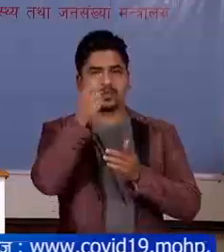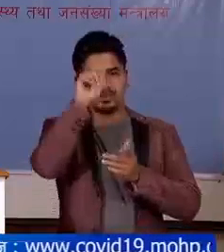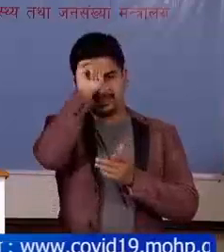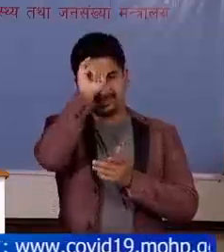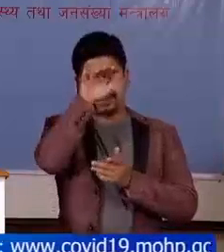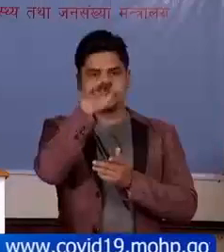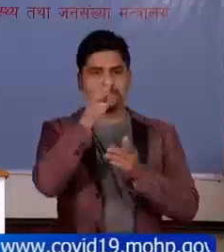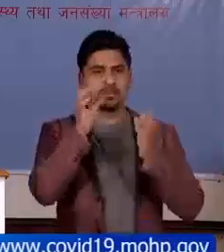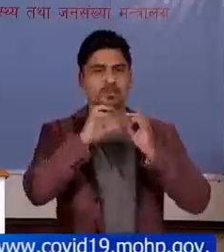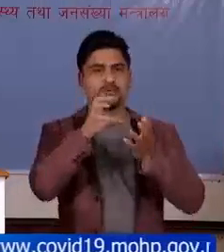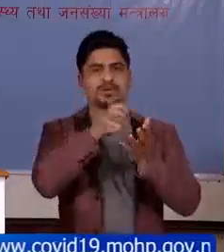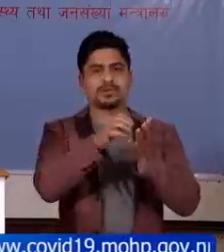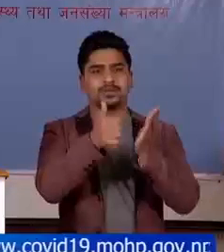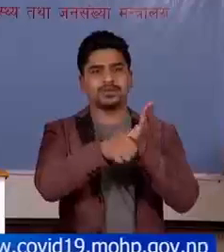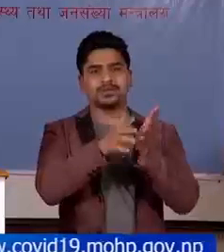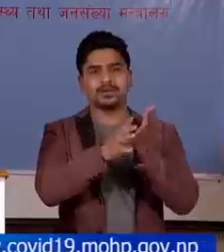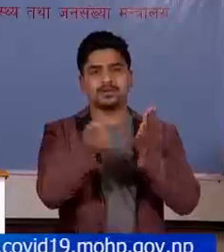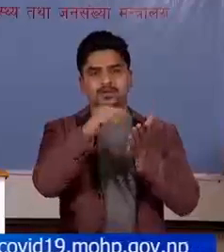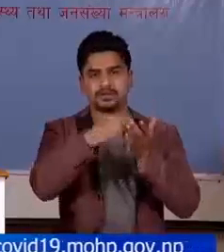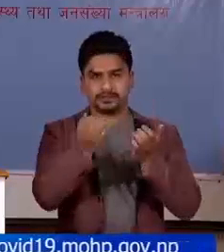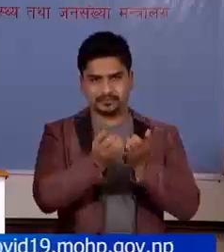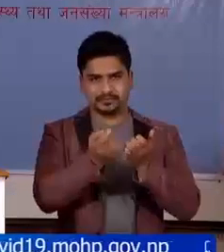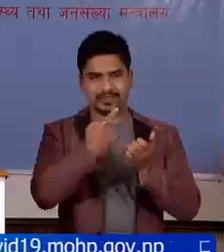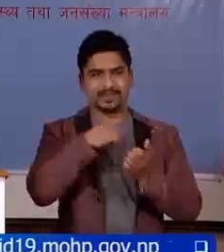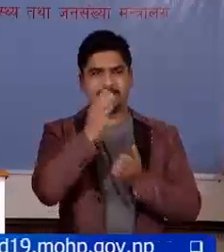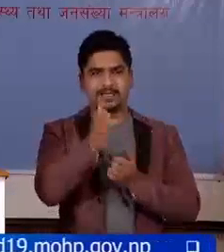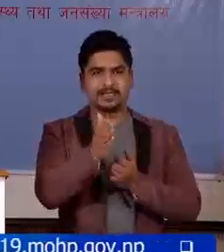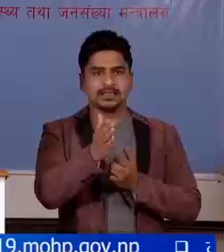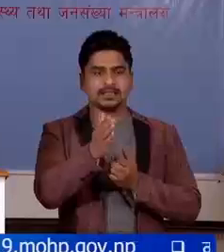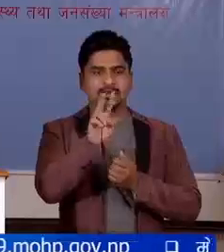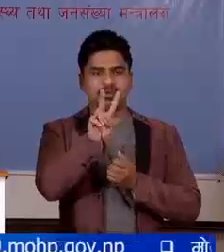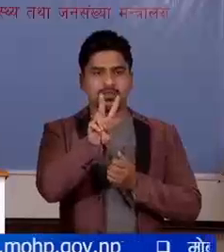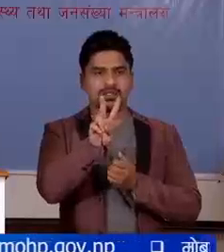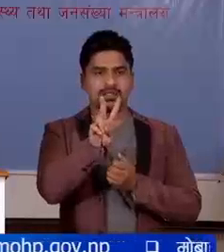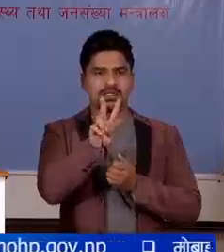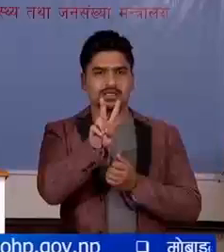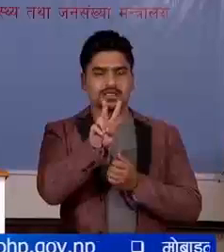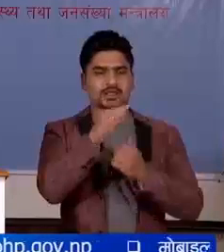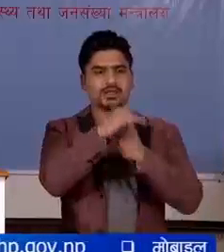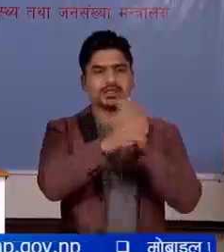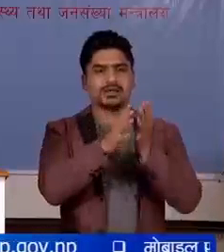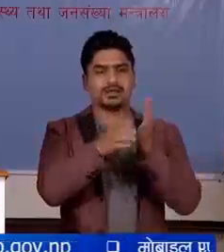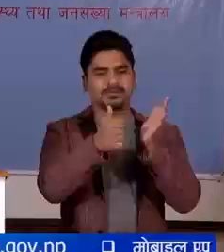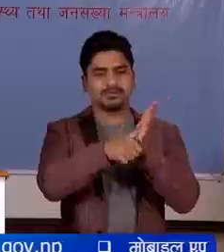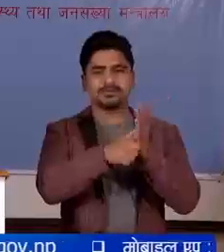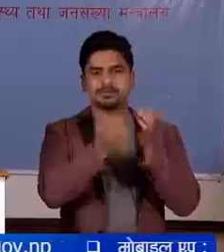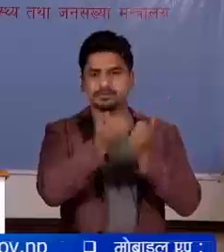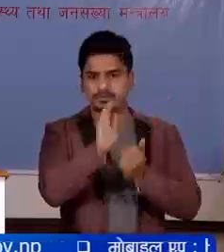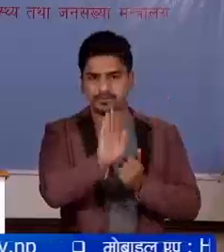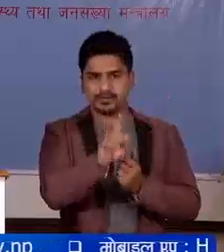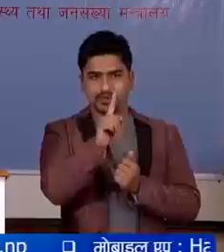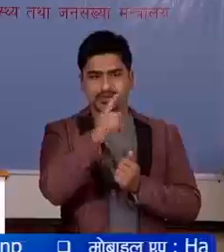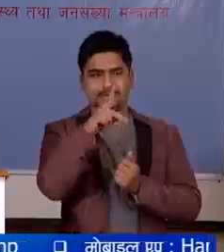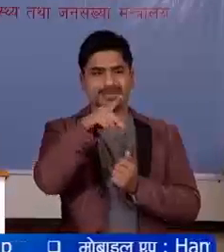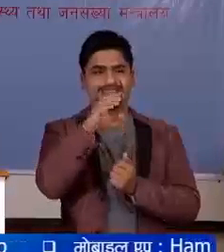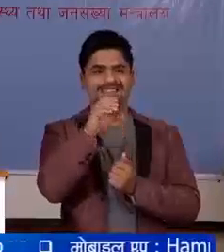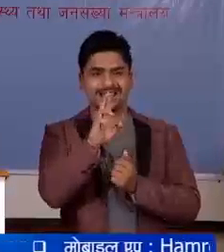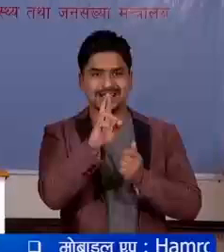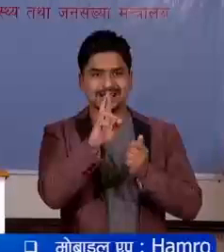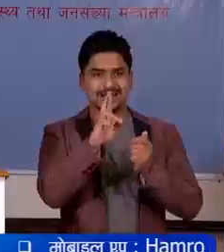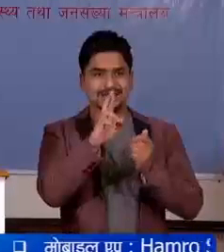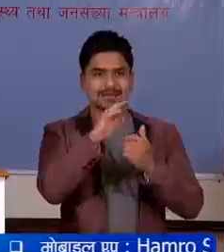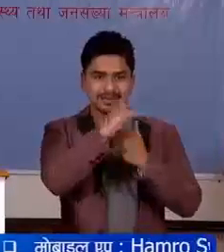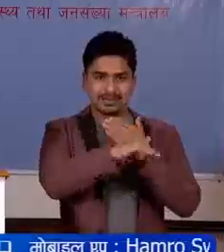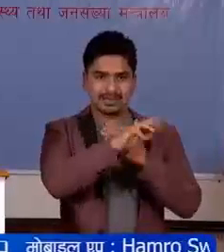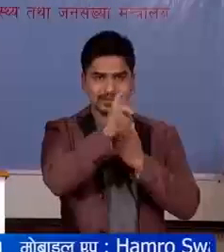प्रयक्षाला को परिक्षेन बाट गराऊना चाहां छो आमिले दुई तरीका बाट परिक्षेन गई रहे काशां यहुटा PCR बिदी बाट